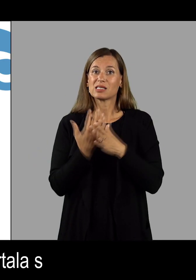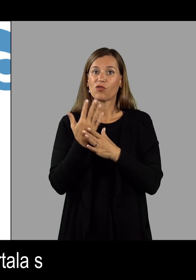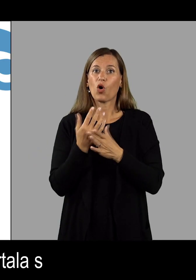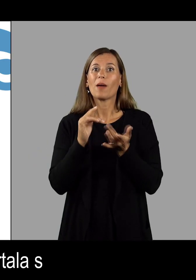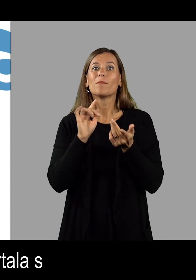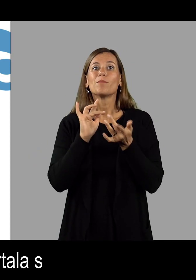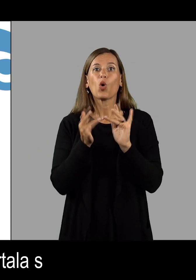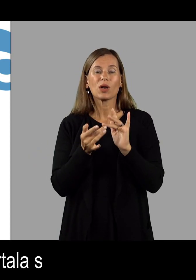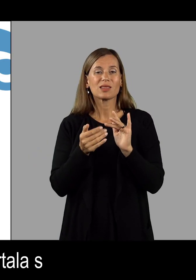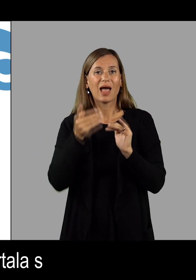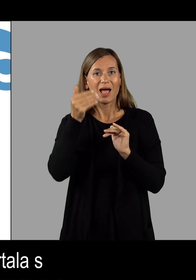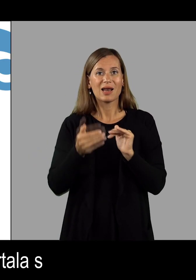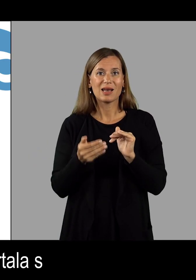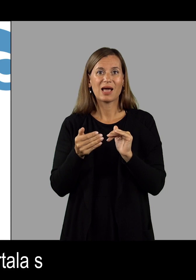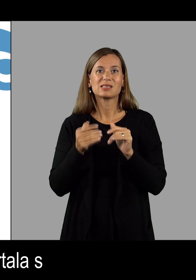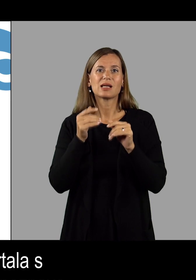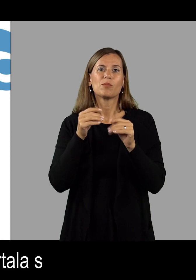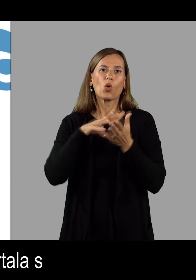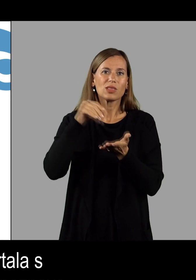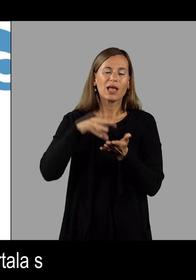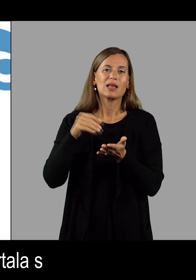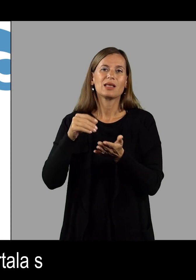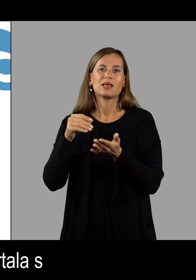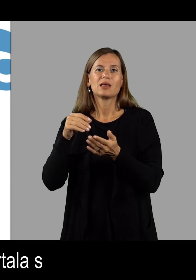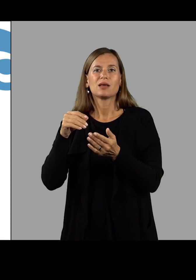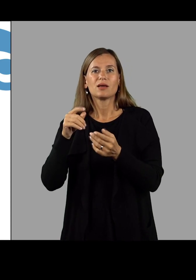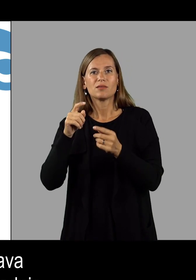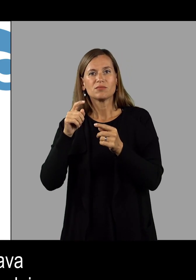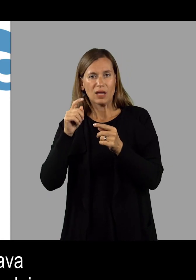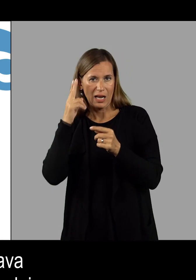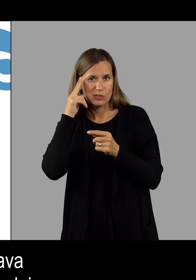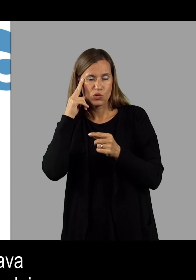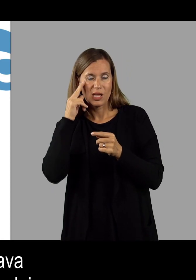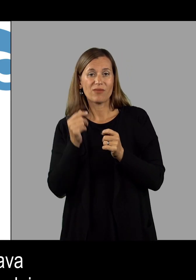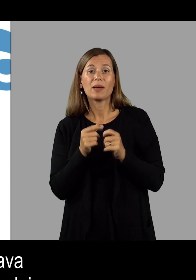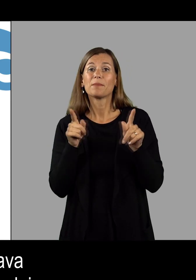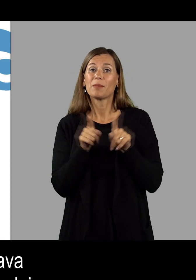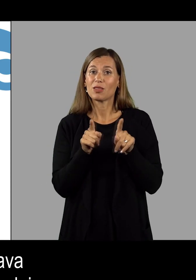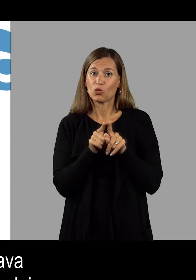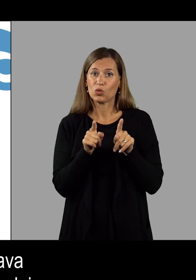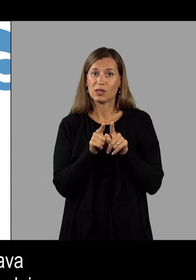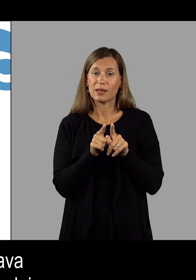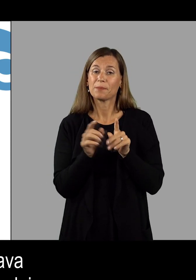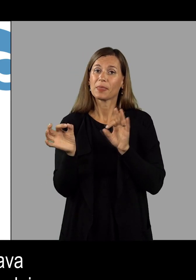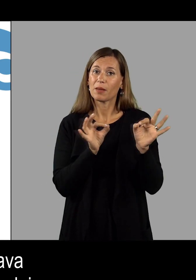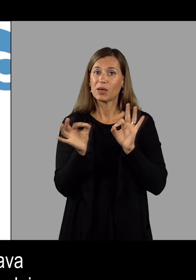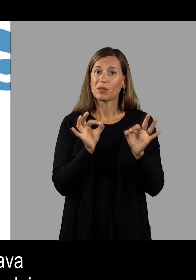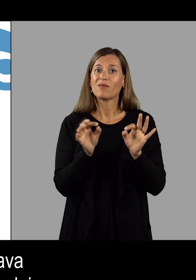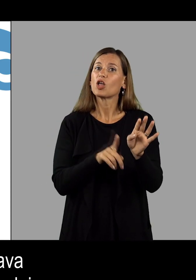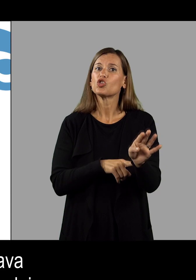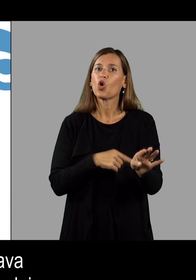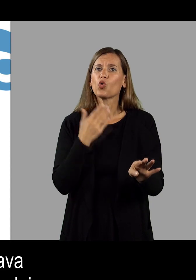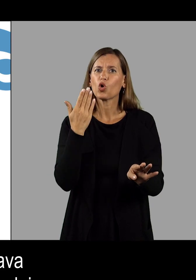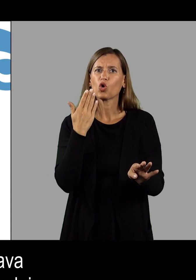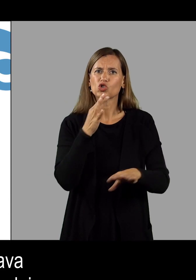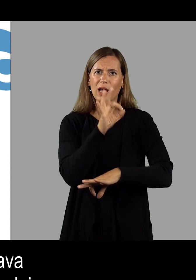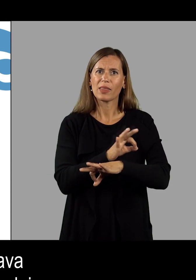izdelava splošnega razpoznavalnika govora, izdelava podpornih orodij in postopka za razvoj robustnega splošnega